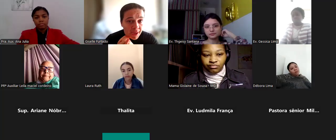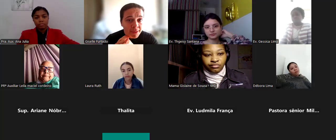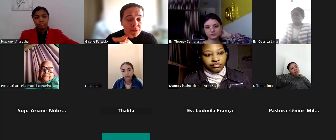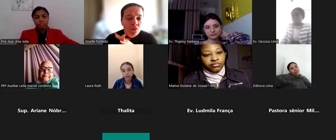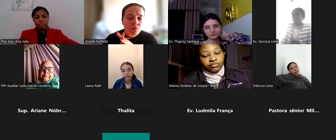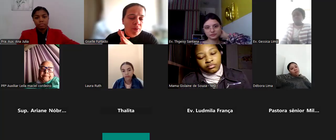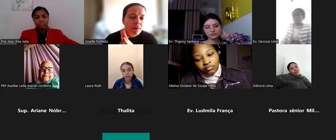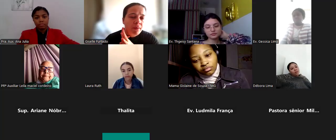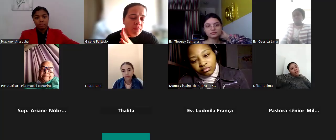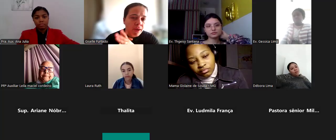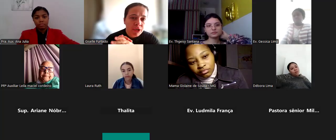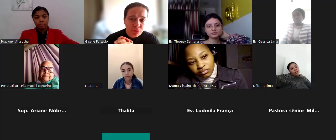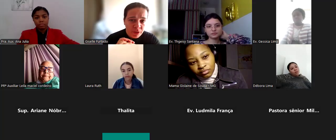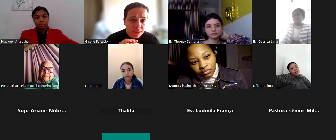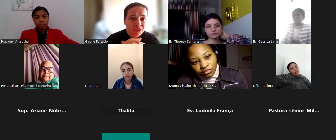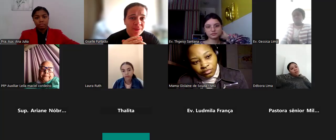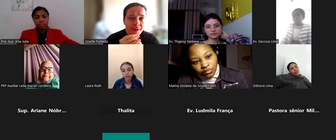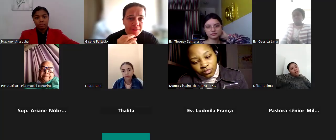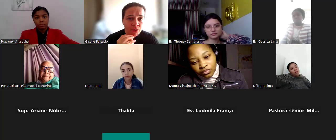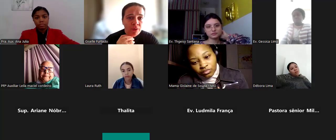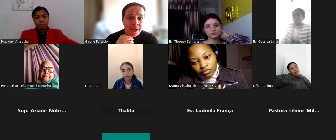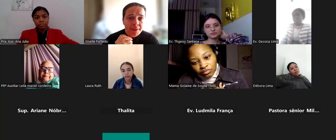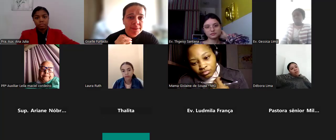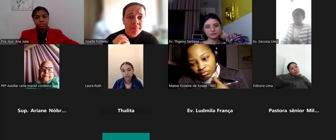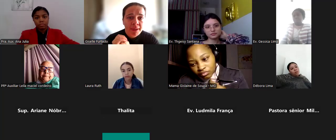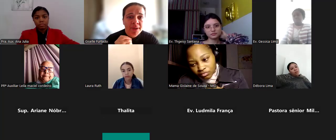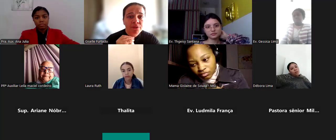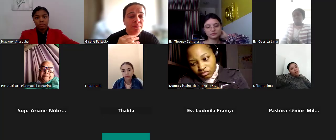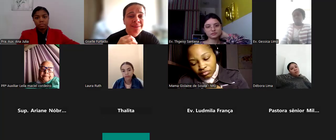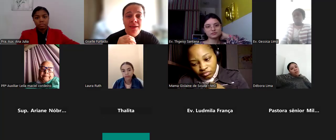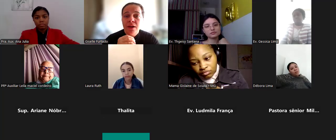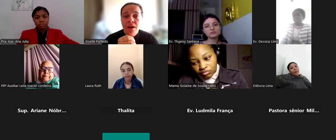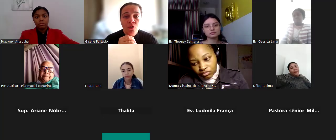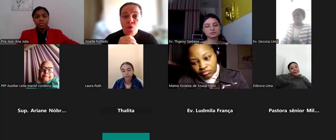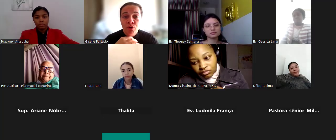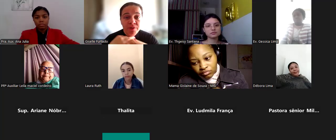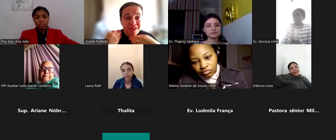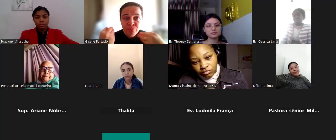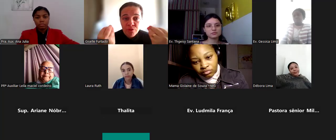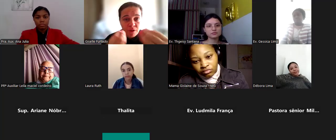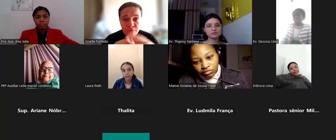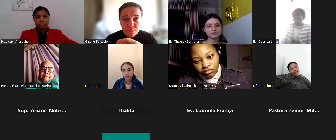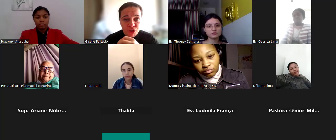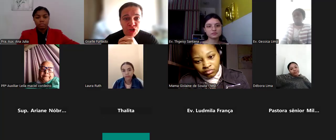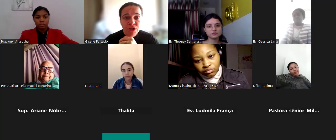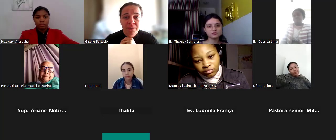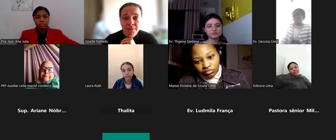seculares, a grande maioria são materiais seculares também, amados, mas é como nós temos a forma de adquirir,